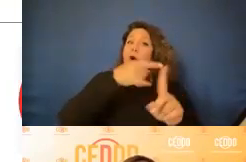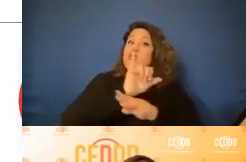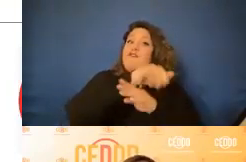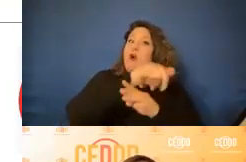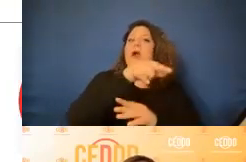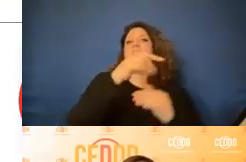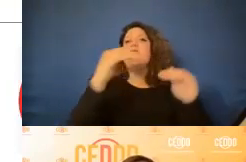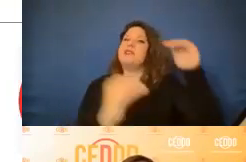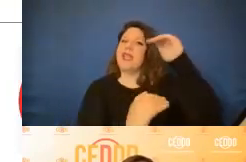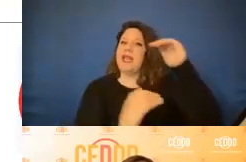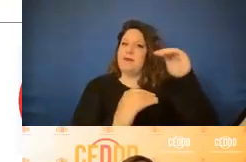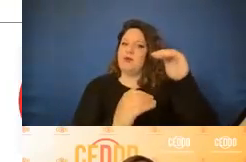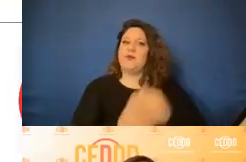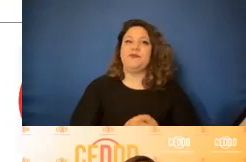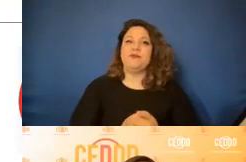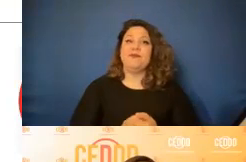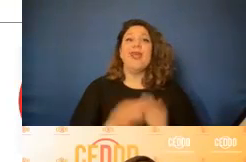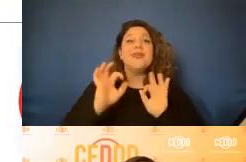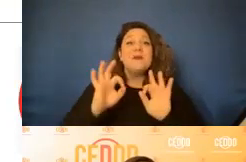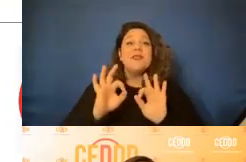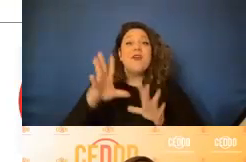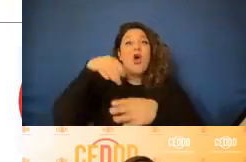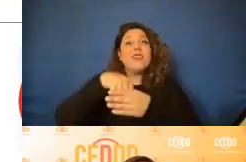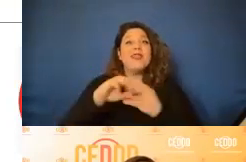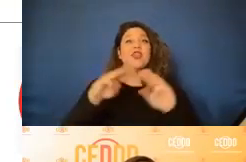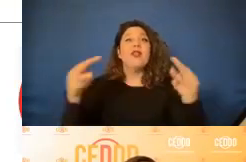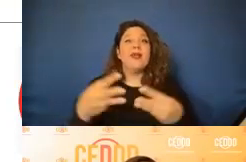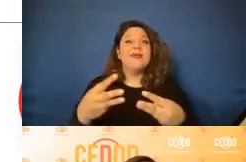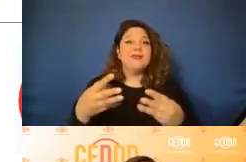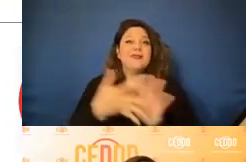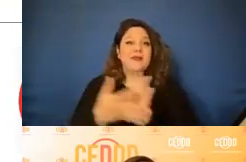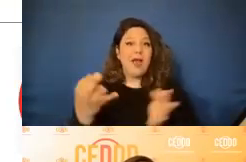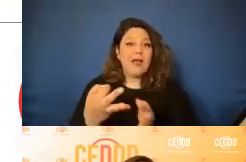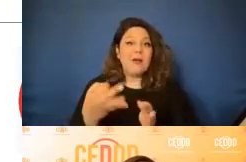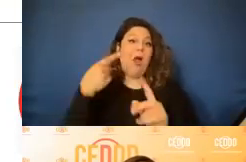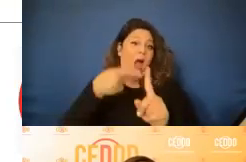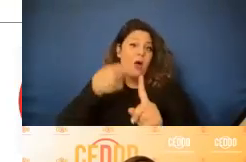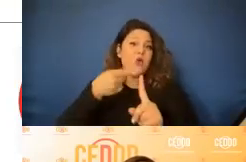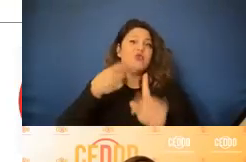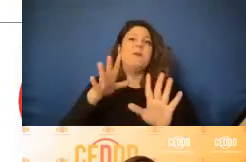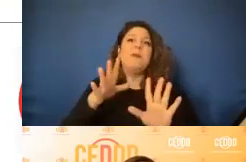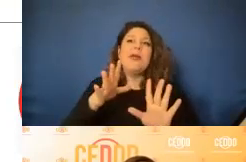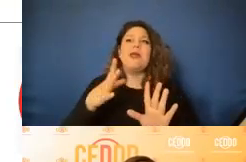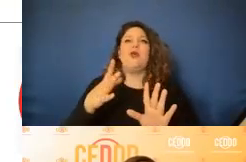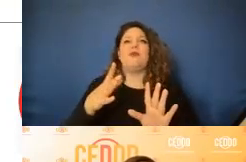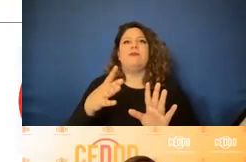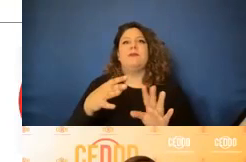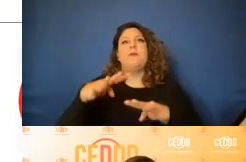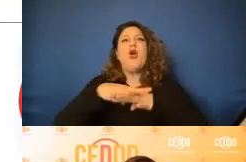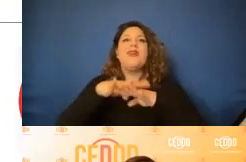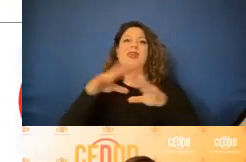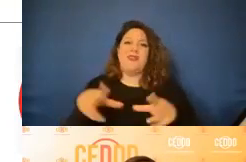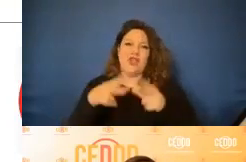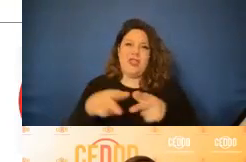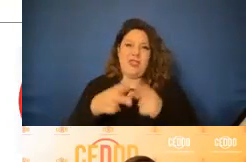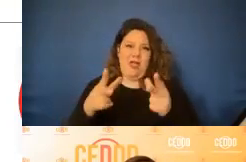El ciberbullying o ciberacoso no es más que el acoso, la intimidación a través de las redes sociales, la humillación a